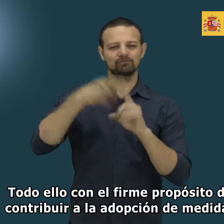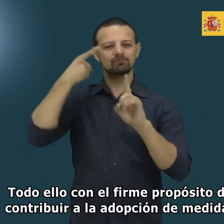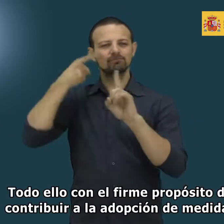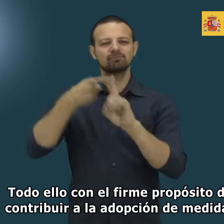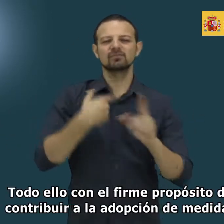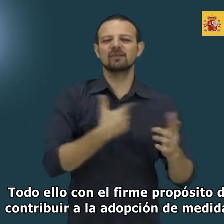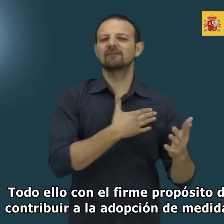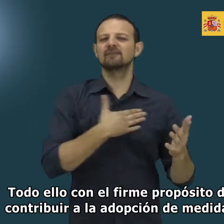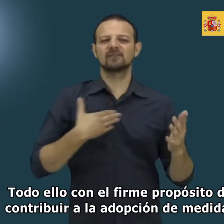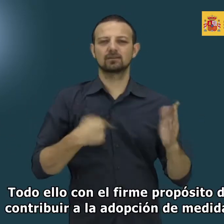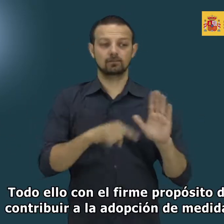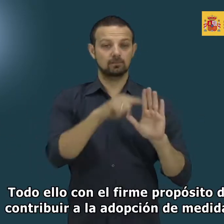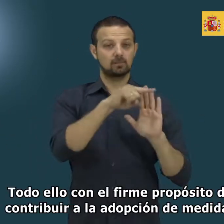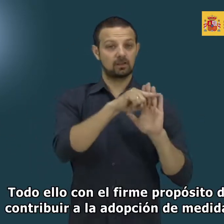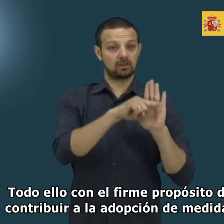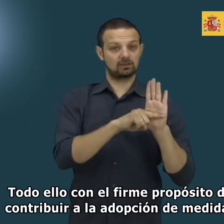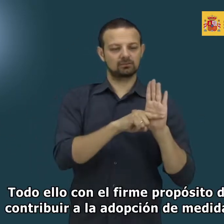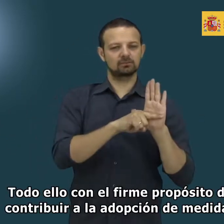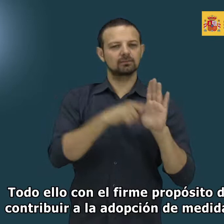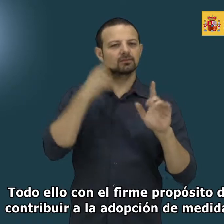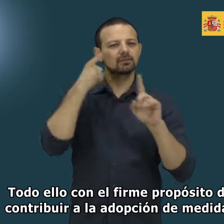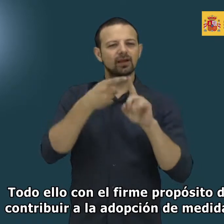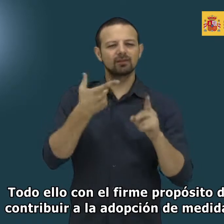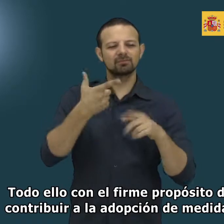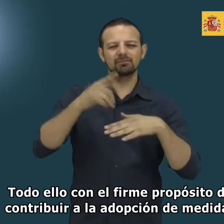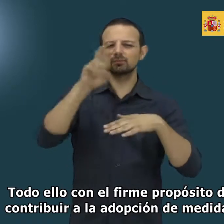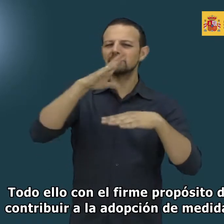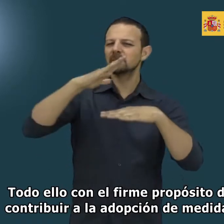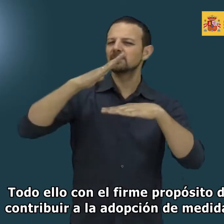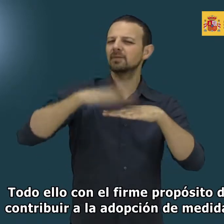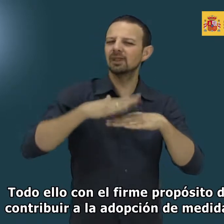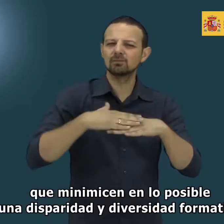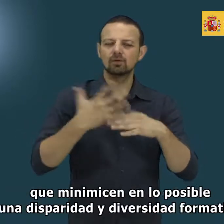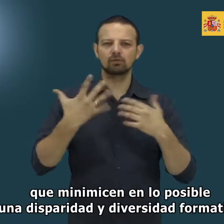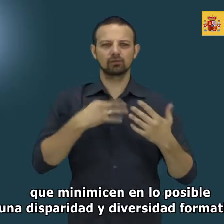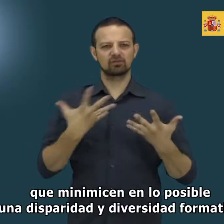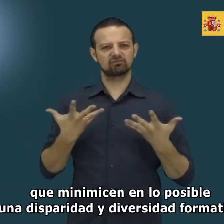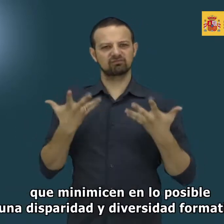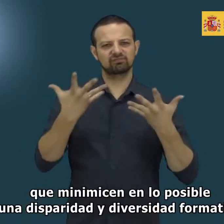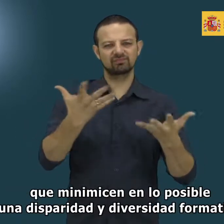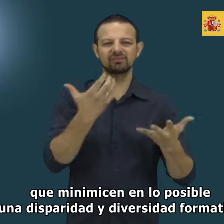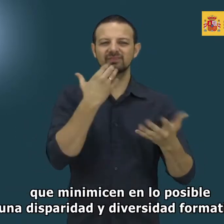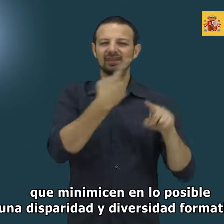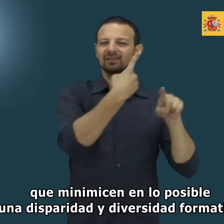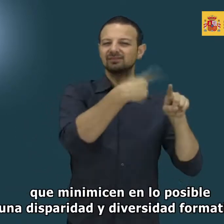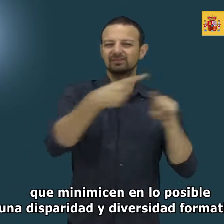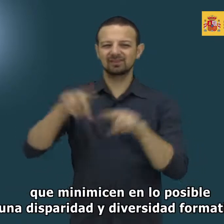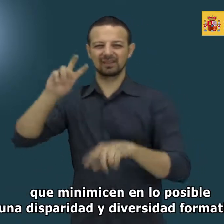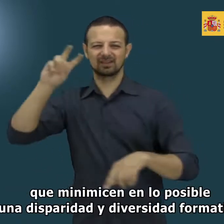Todo ello con el firmo propósito de contribuir a la adopción de medidas que minimicen, en lo posible, una